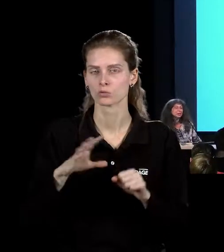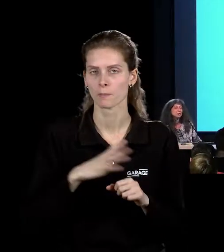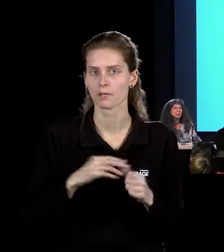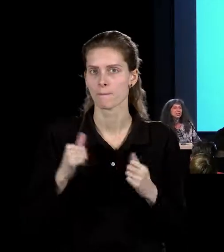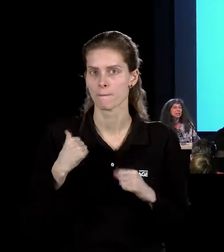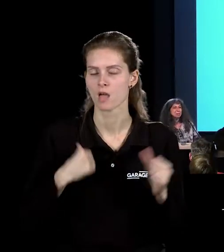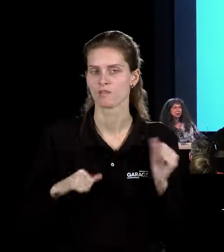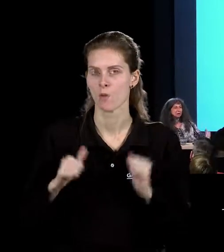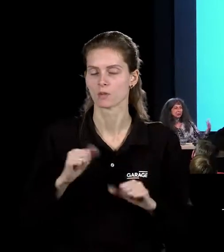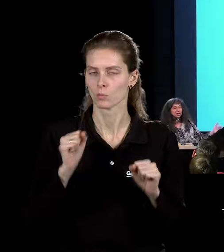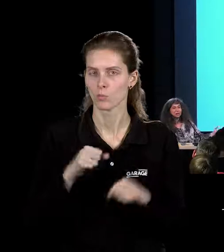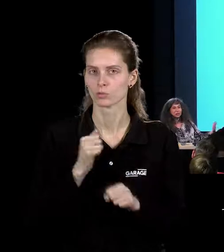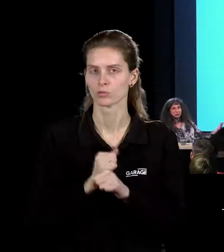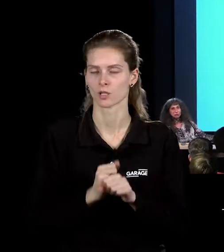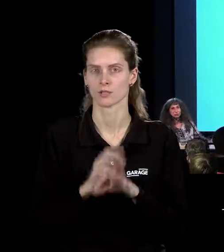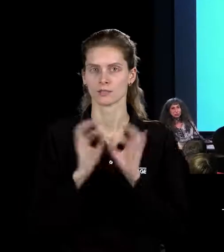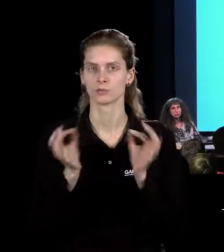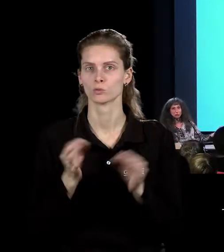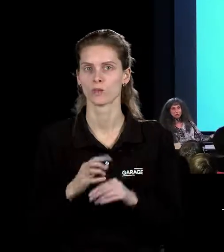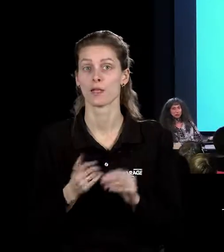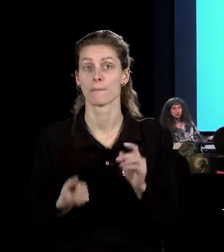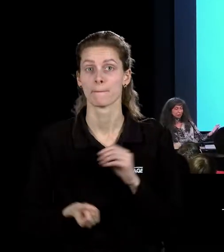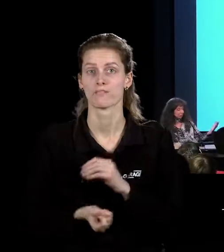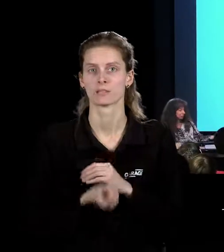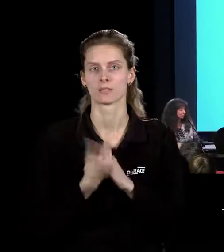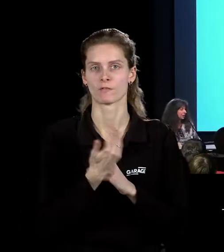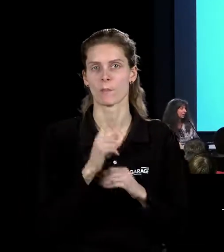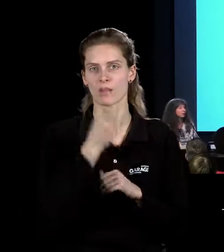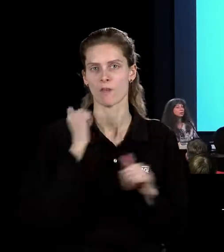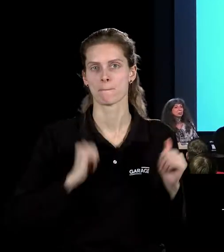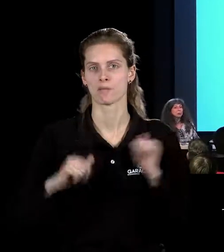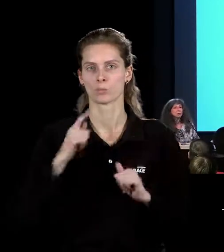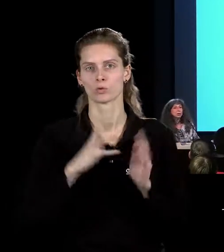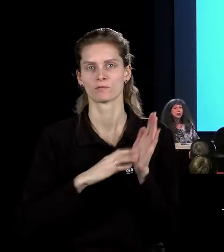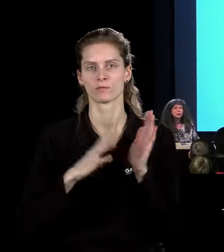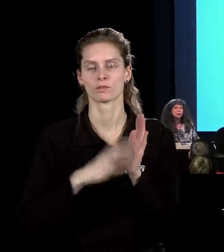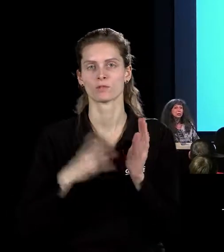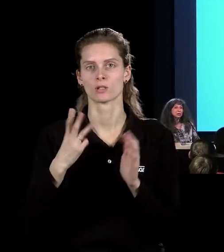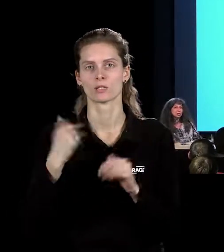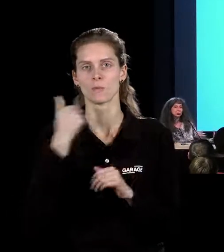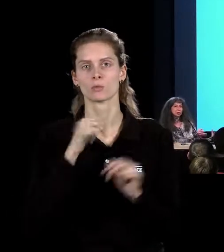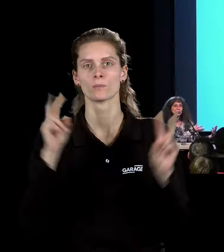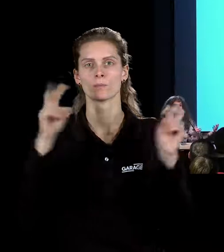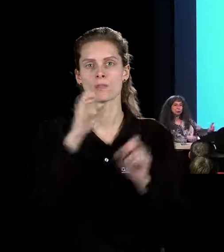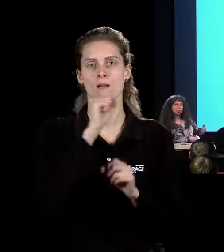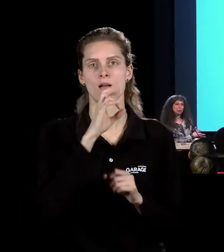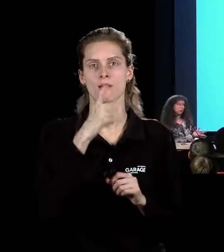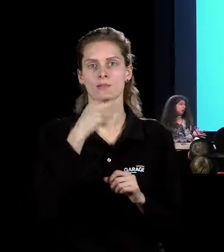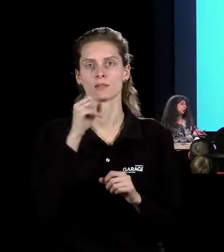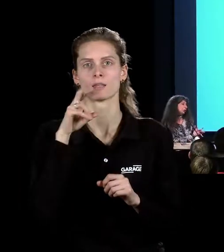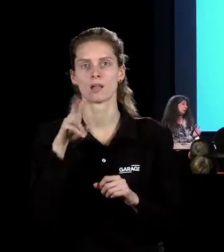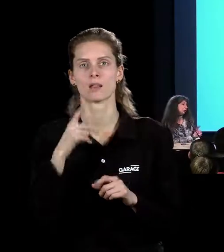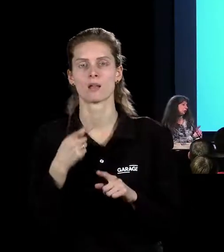можно делать искусство. Поэтому возникает вот этот его первый перформанс в 93-м году «Ангел», вот это самое существо,